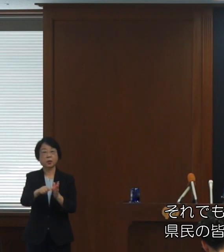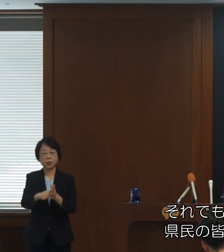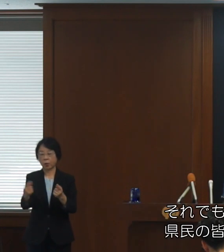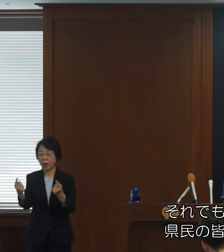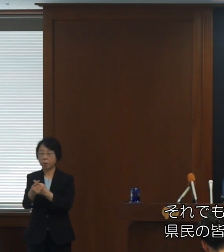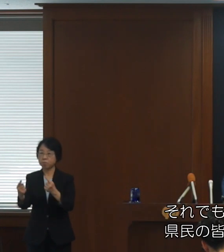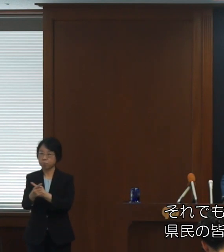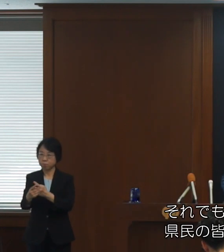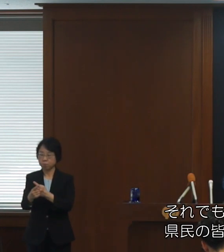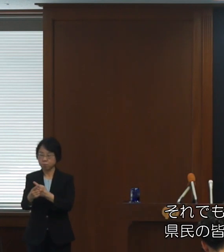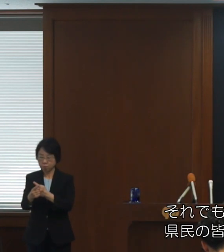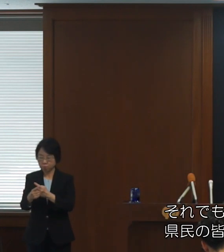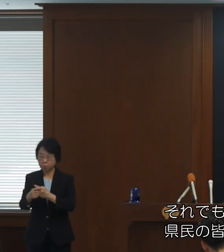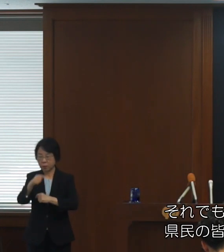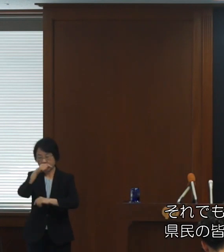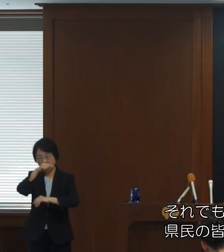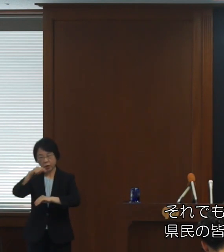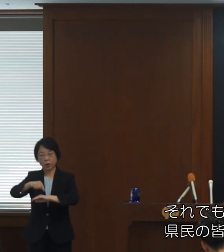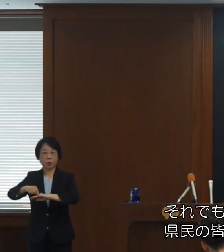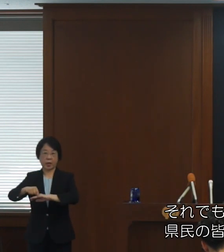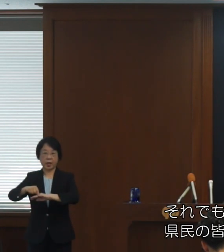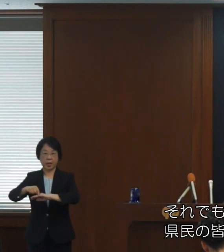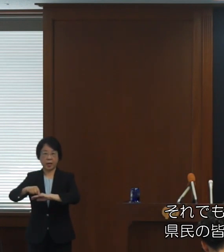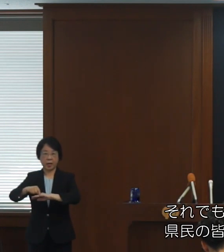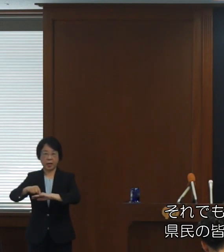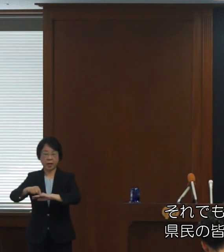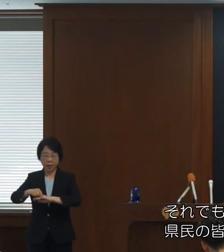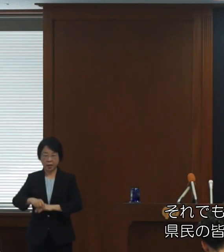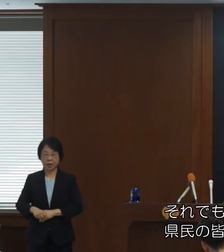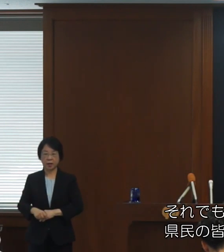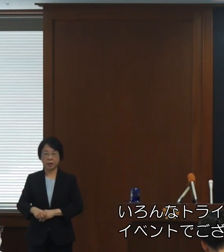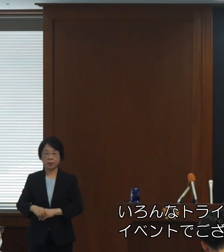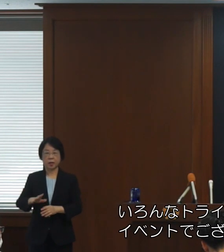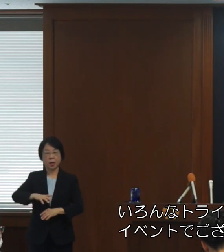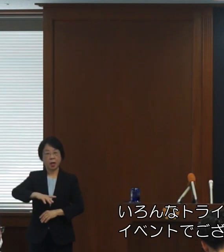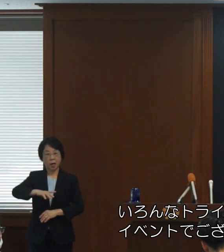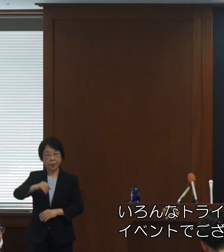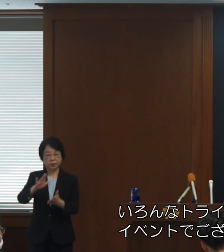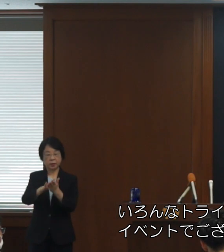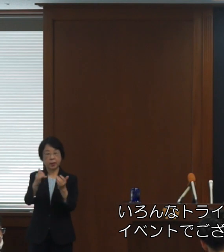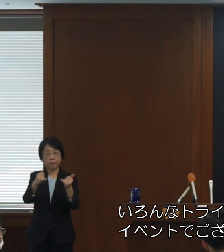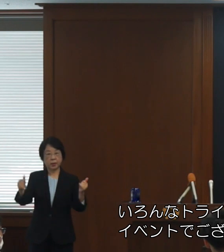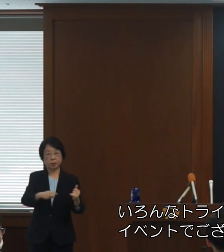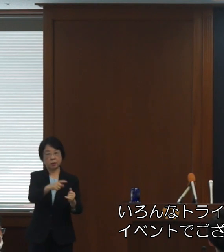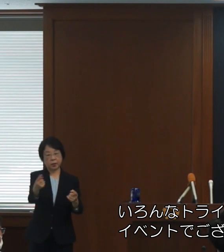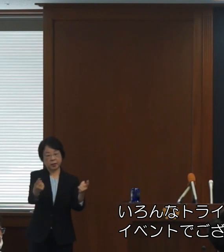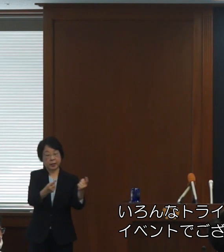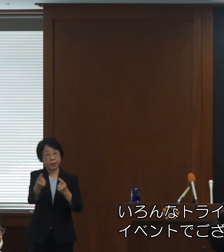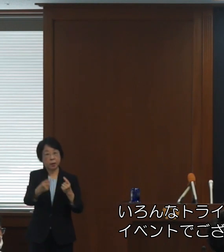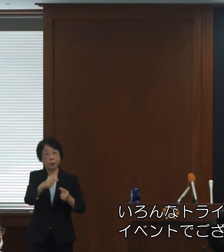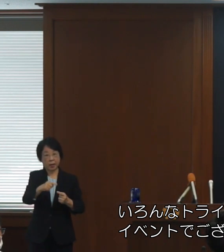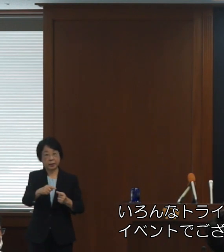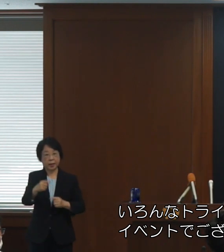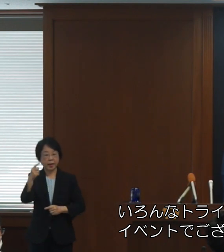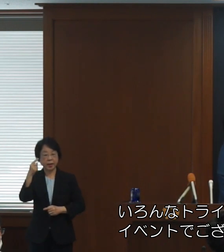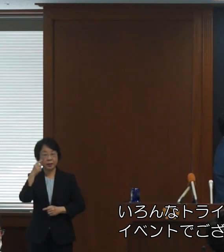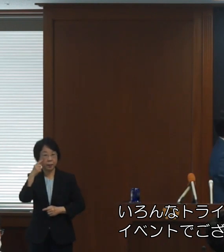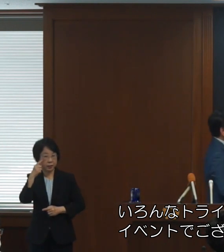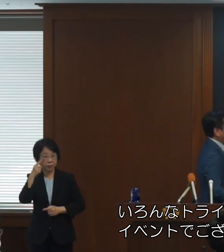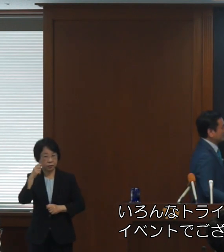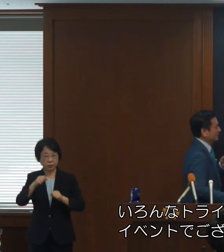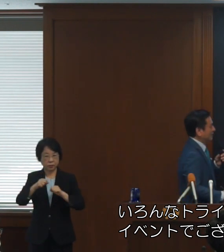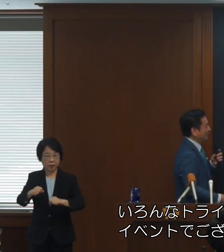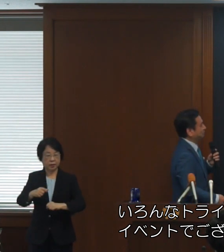けれどもそれでもですねまず一番最初は県民の皆さん方といろんなトライアルをしてみたいという